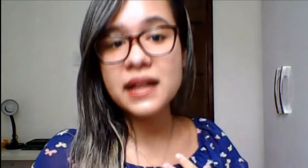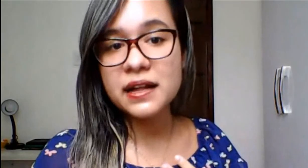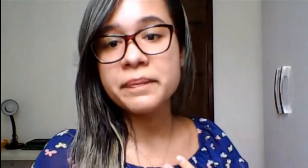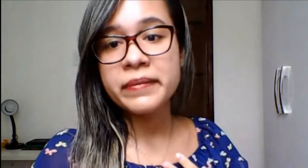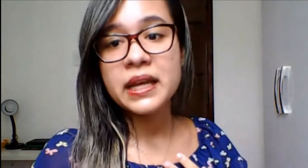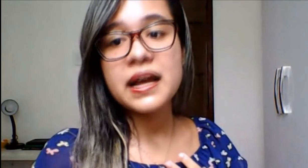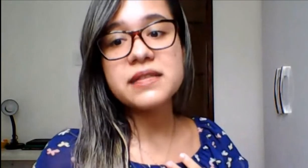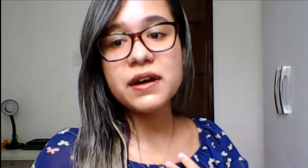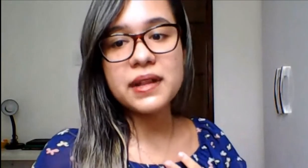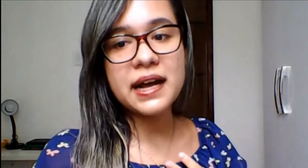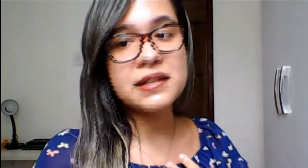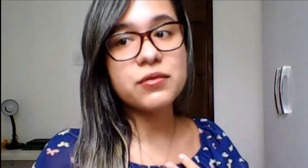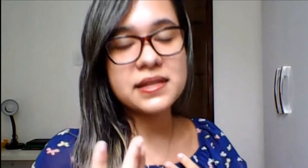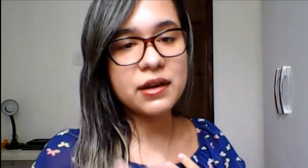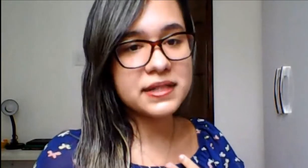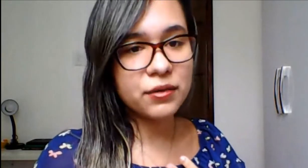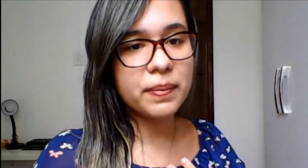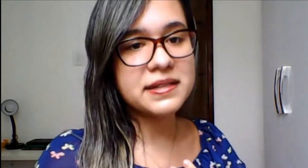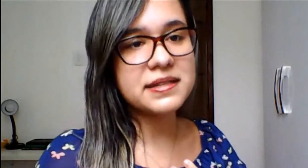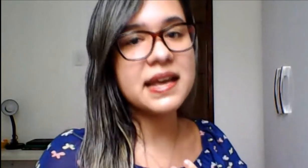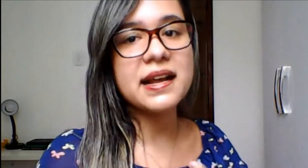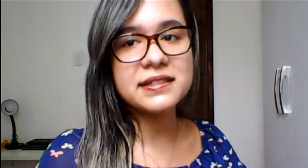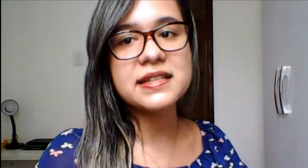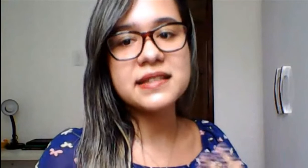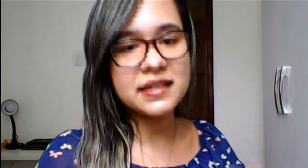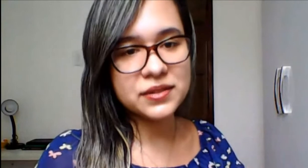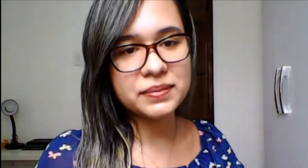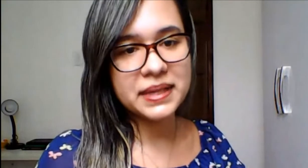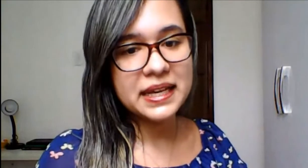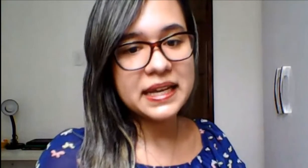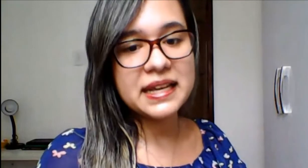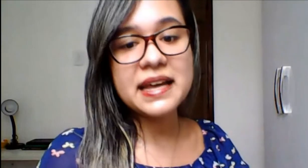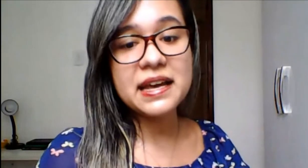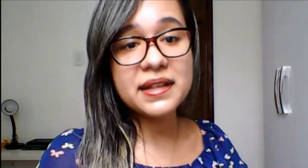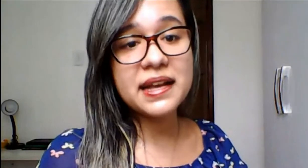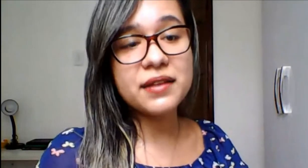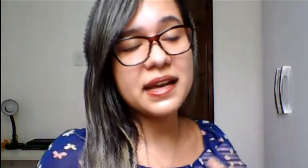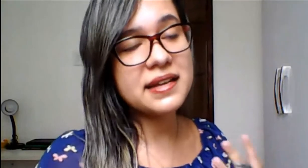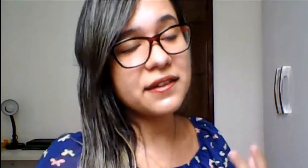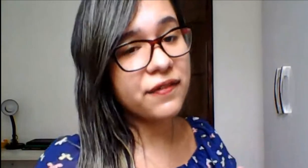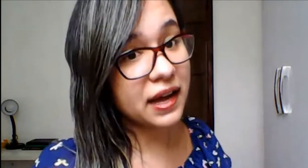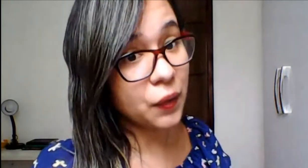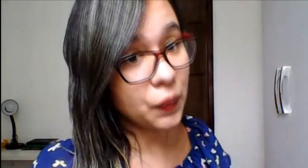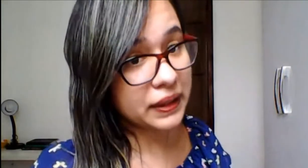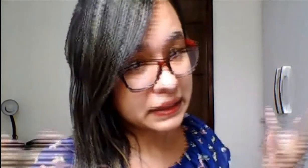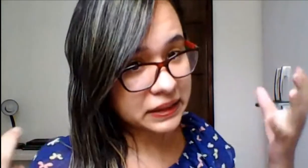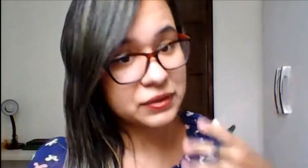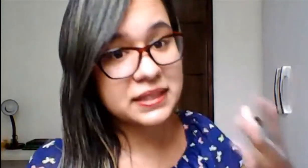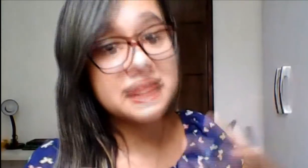ensinado. As faculdades, algumas aulas que eu presenciei, elas dizem isso. E aí eu entendo que há essa falta, não sei se essa